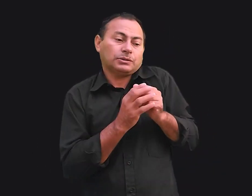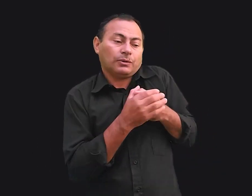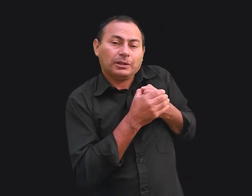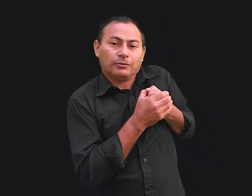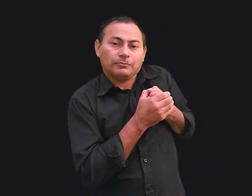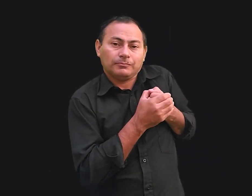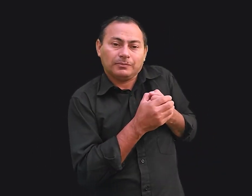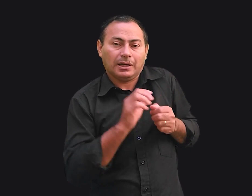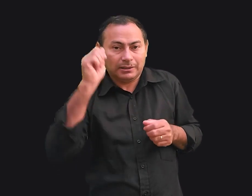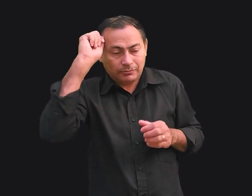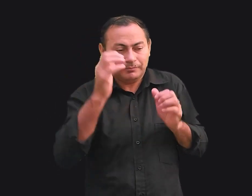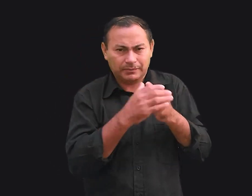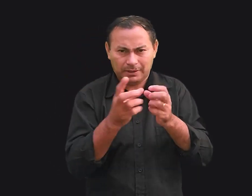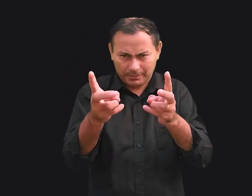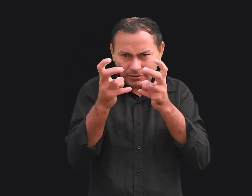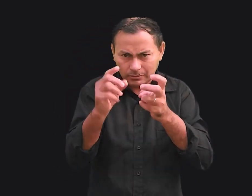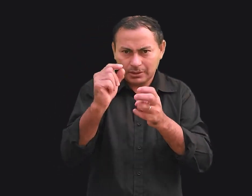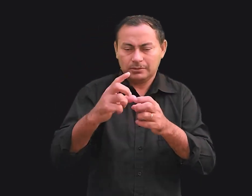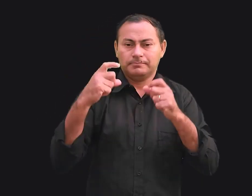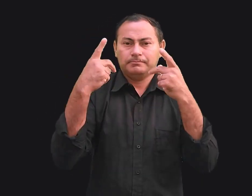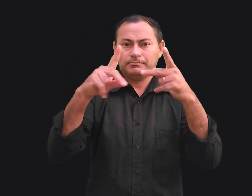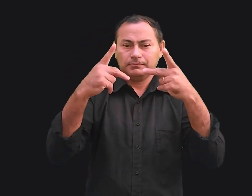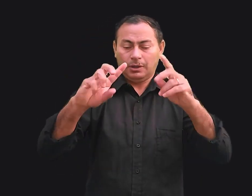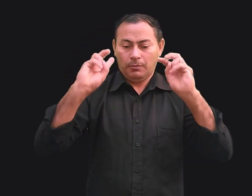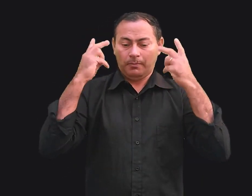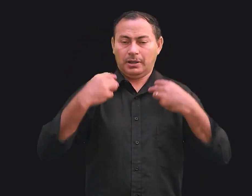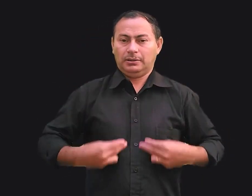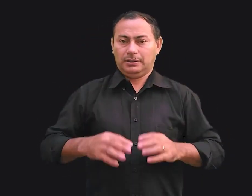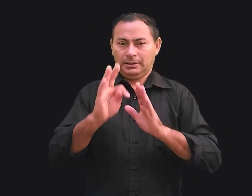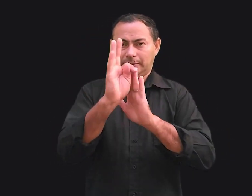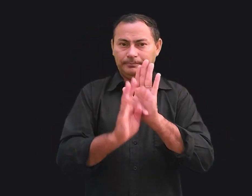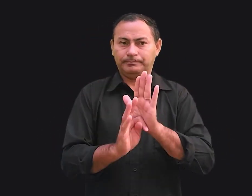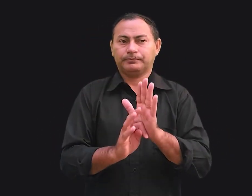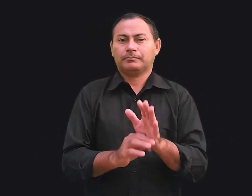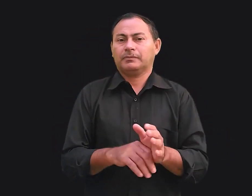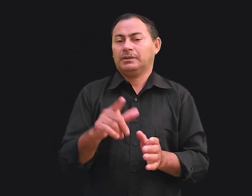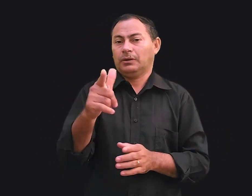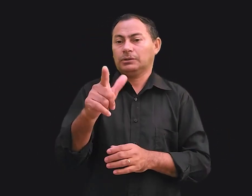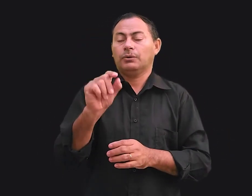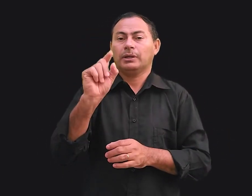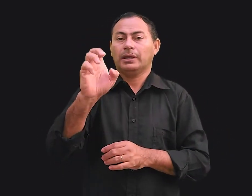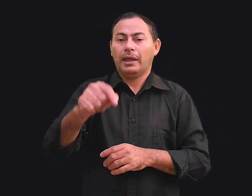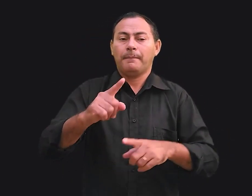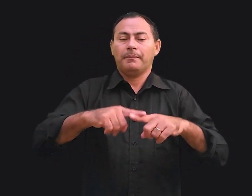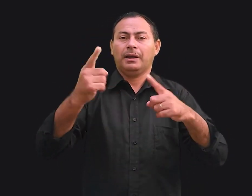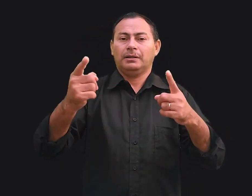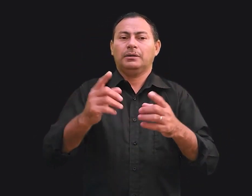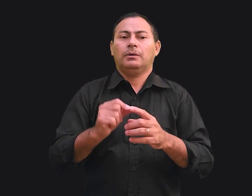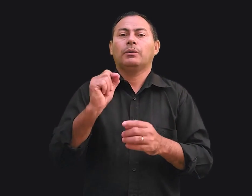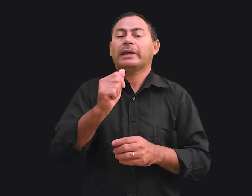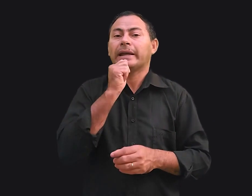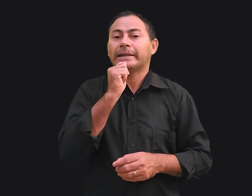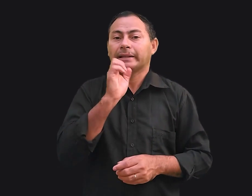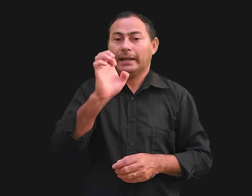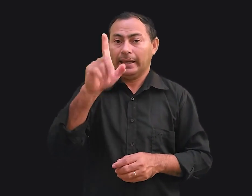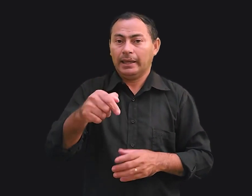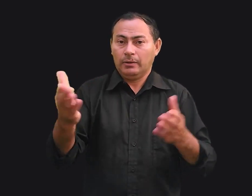escondeu. Percebemos um pouco da natureza humana com esse texto. Não apenas o que era, mas o que ainda é